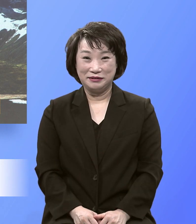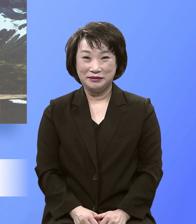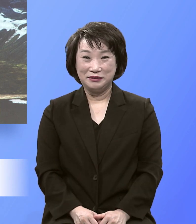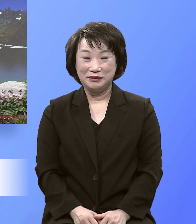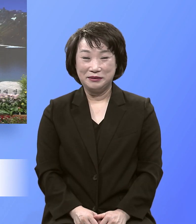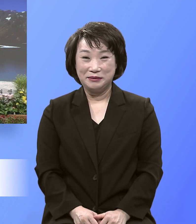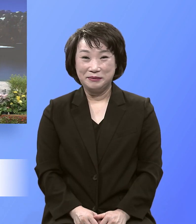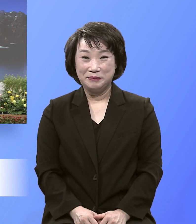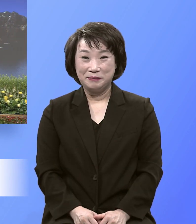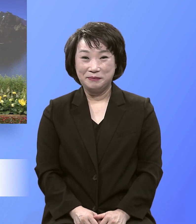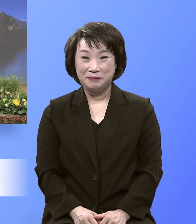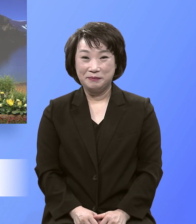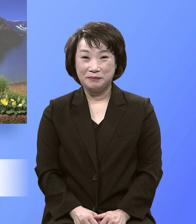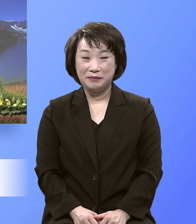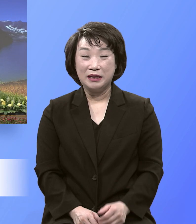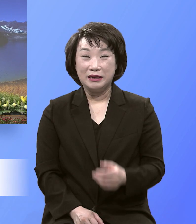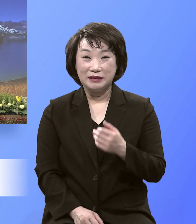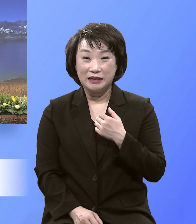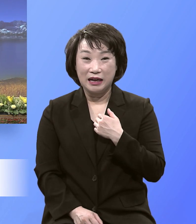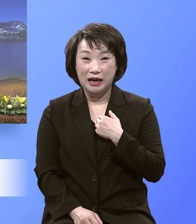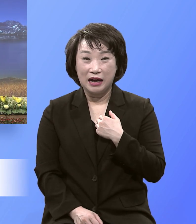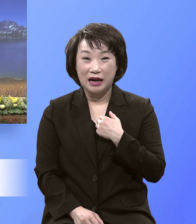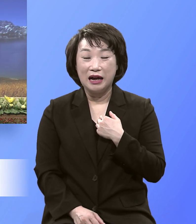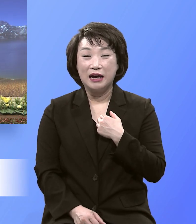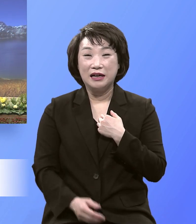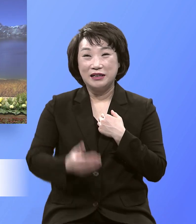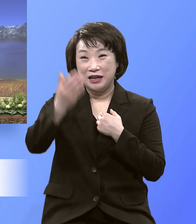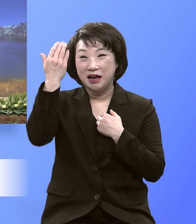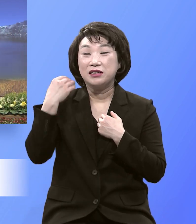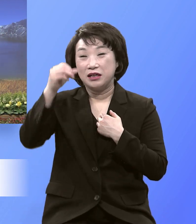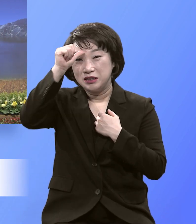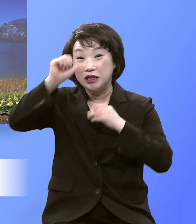예, 제가 인도에서